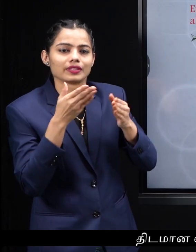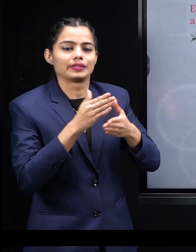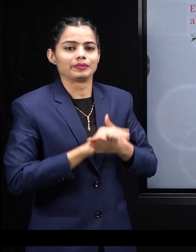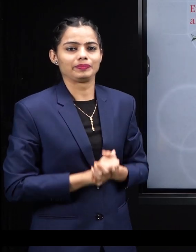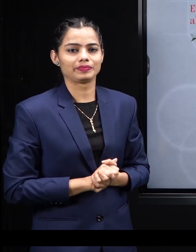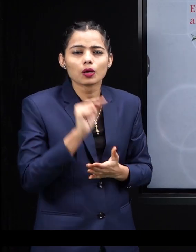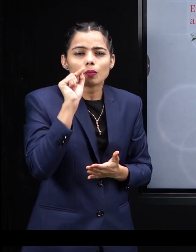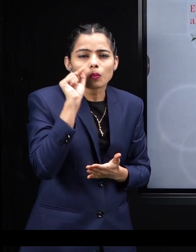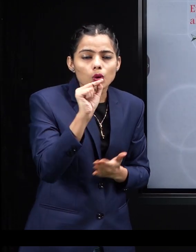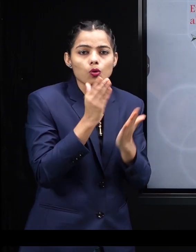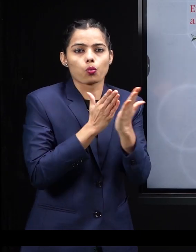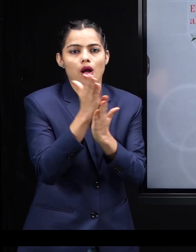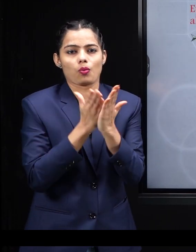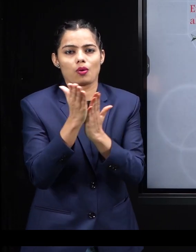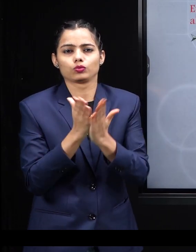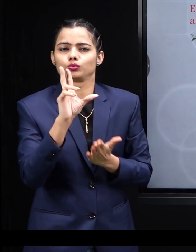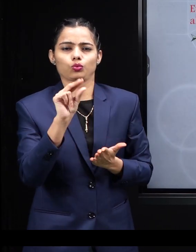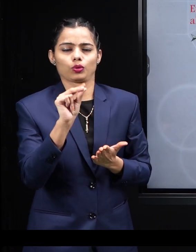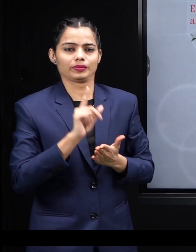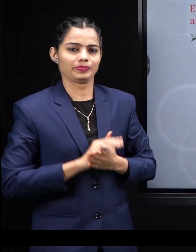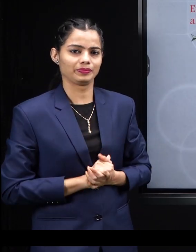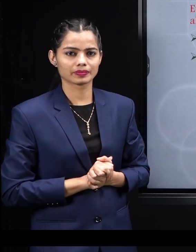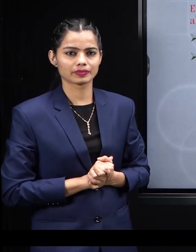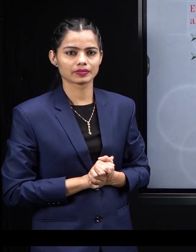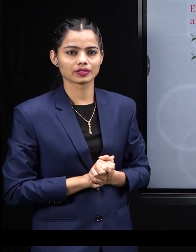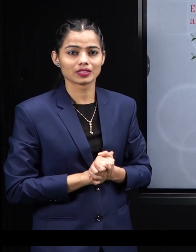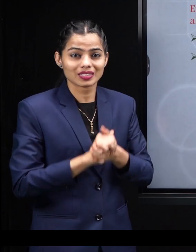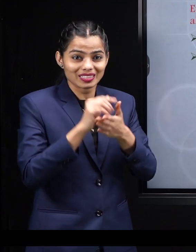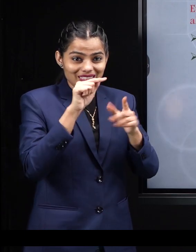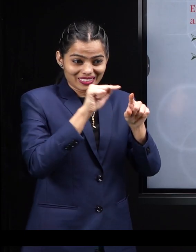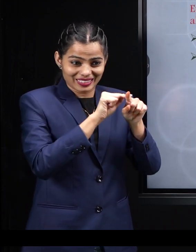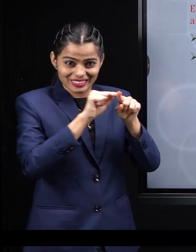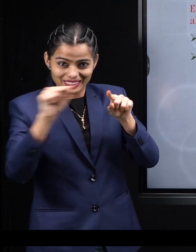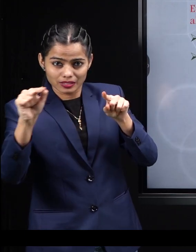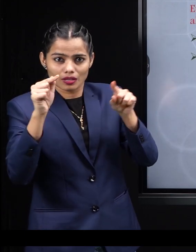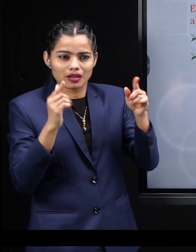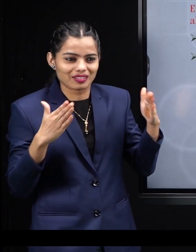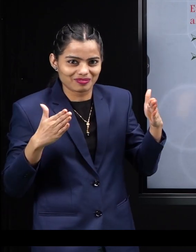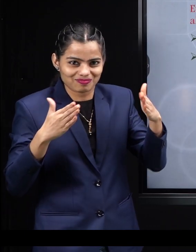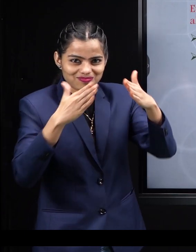ஒரு புள்ளியில் பாகங்கள் இல்லை. ஒரு கோடு ஒரு அகலம் குறைவான நீளம்.